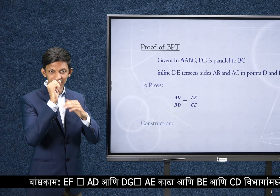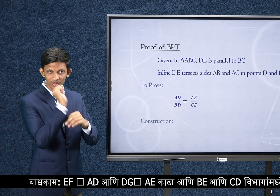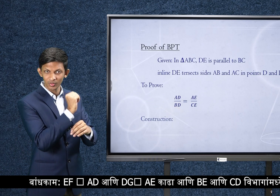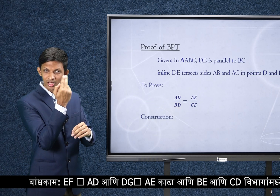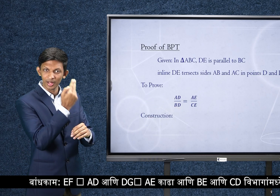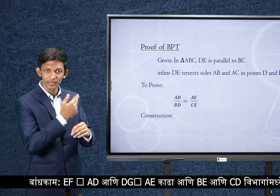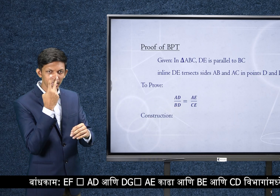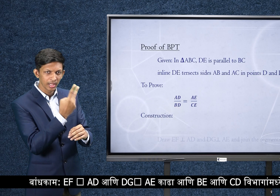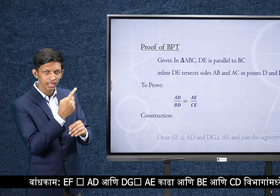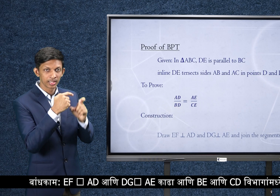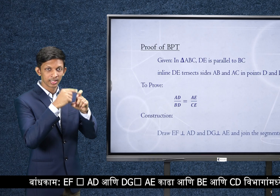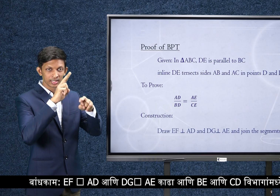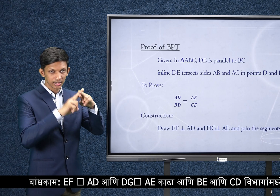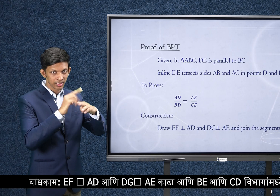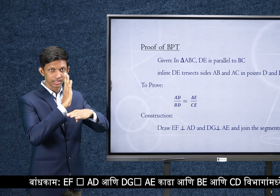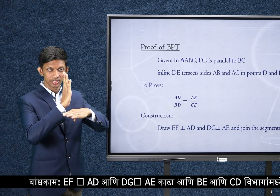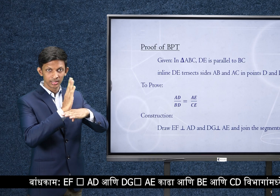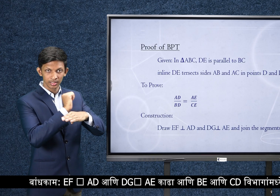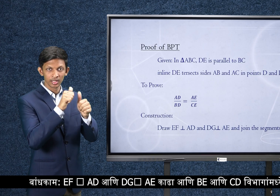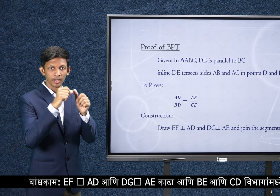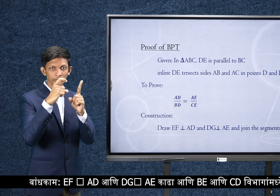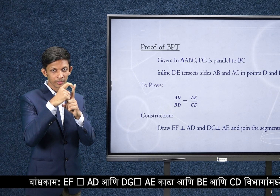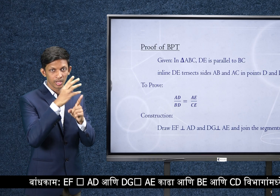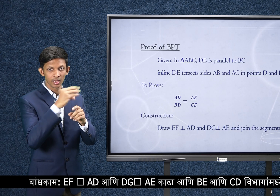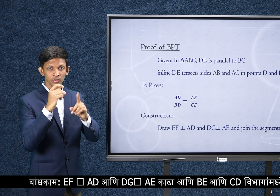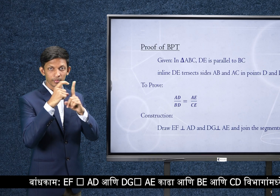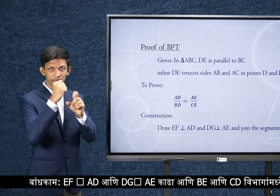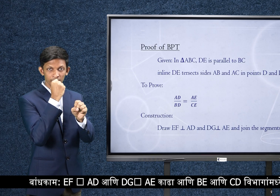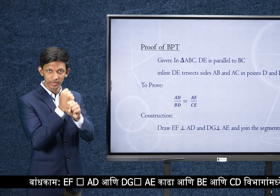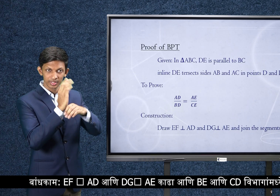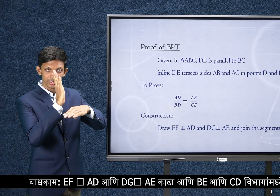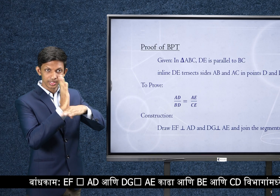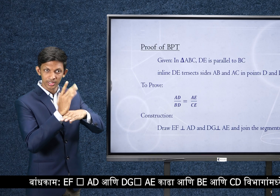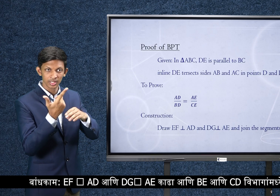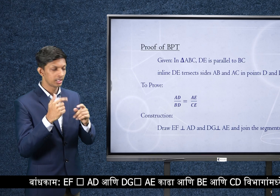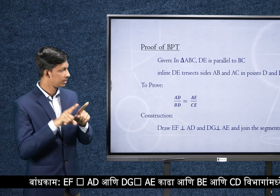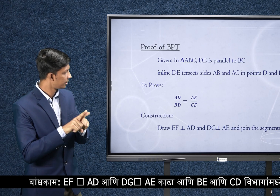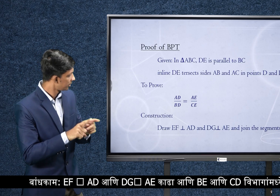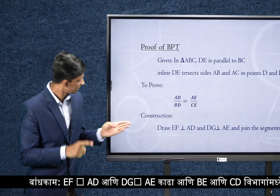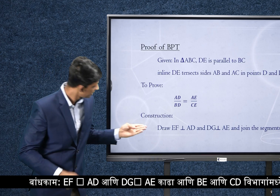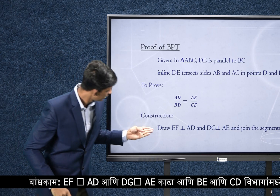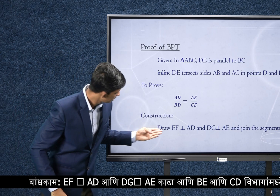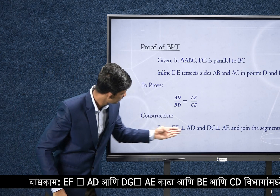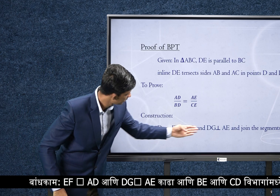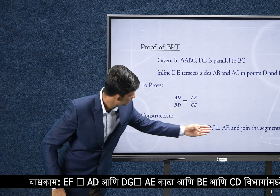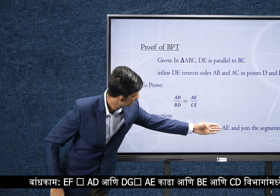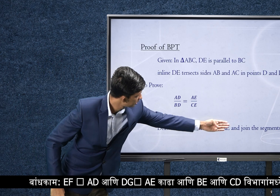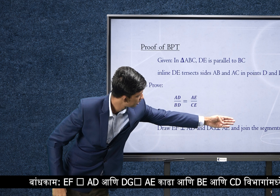बांधकाम. EF परपेंडिक्युलर AD आणि DG परपेंडिक्युलर AE काढा आणि BE आणि CD